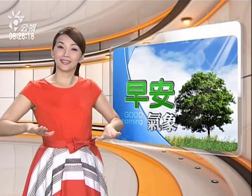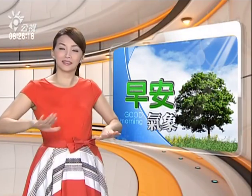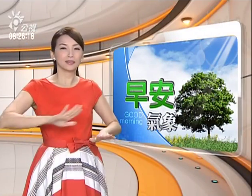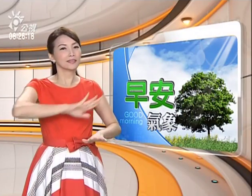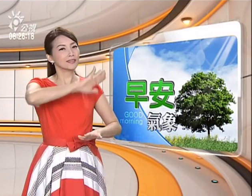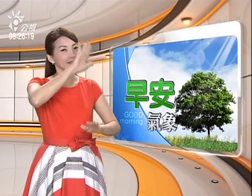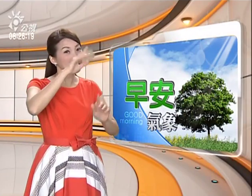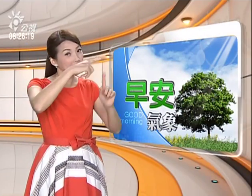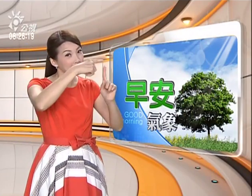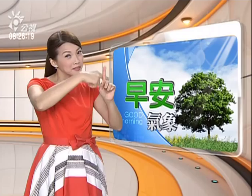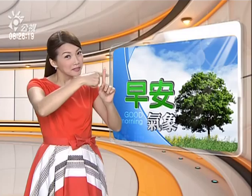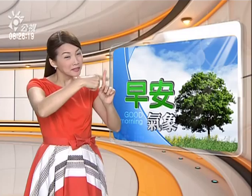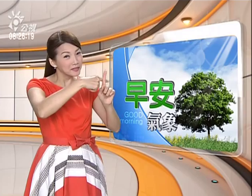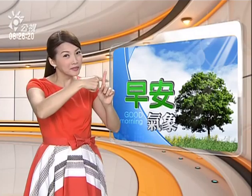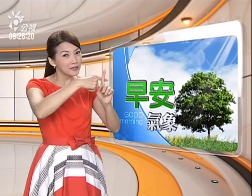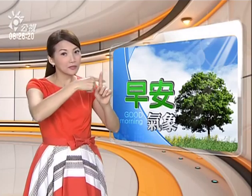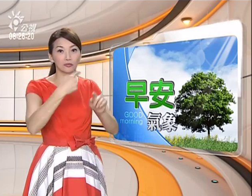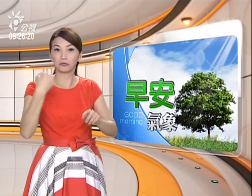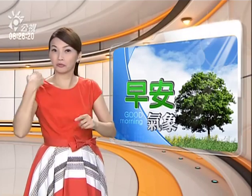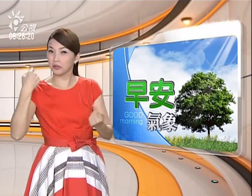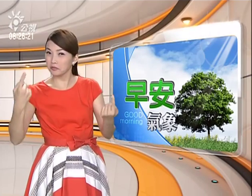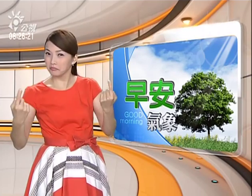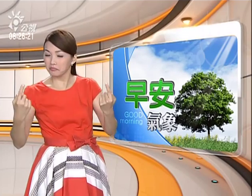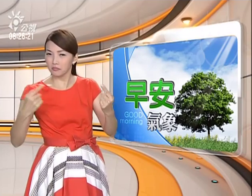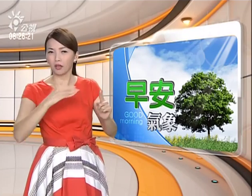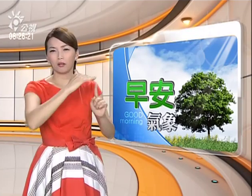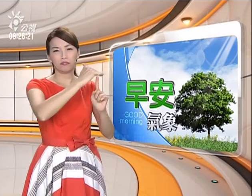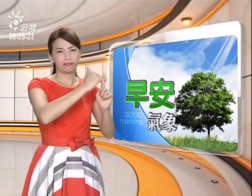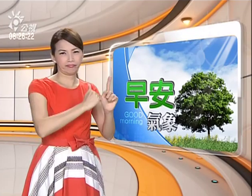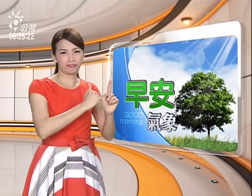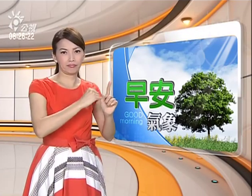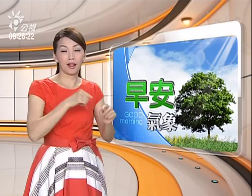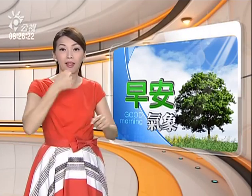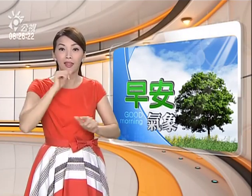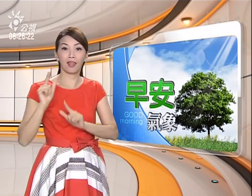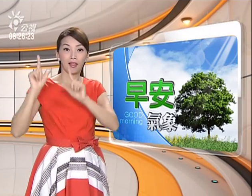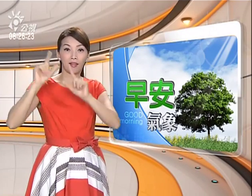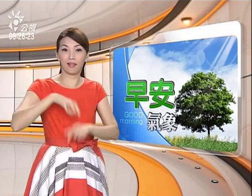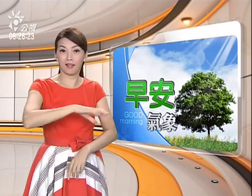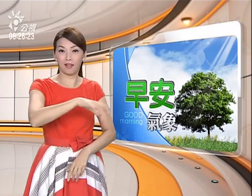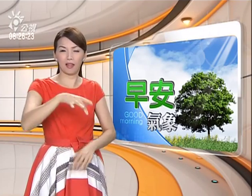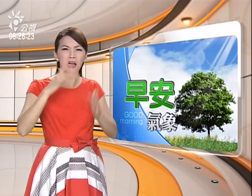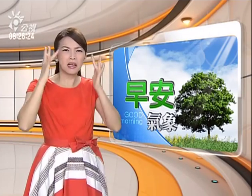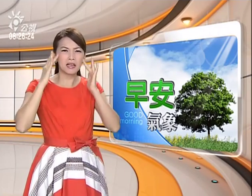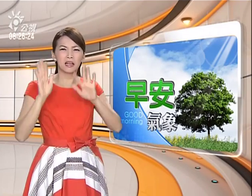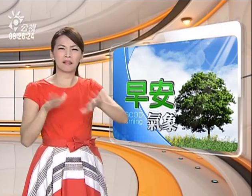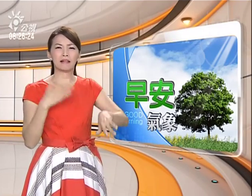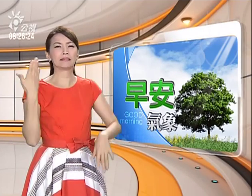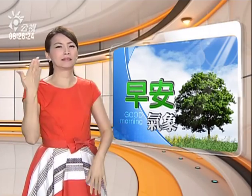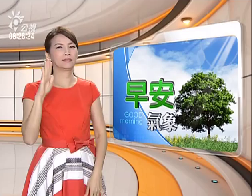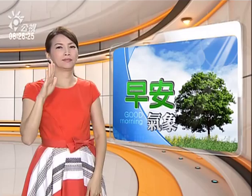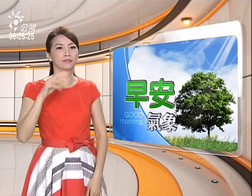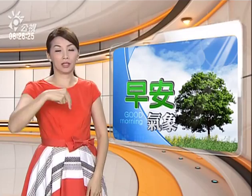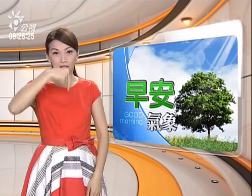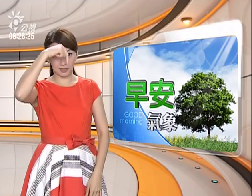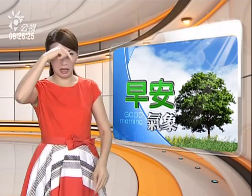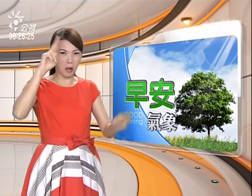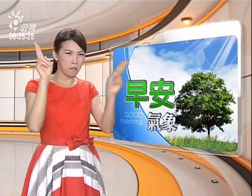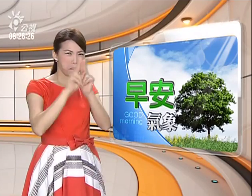关心天气，今天高温比昨天稍微下降，台东地区仍有机会会出现焚风，而